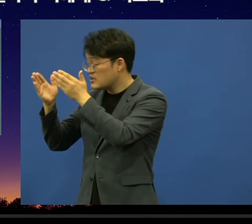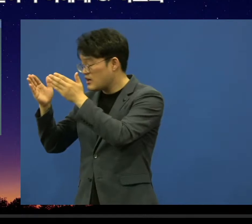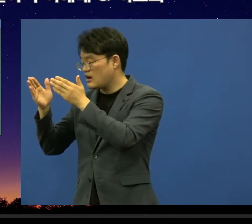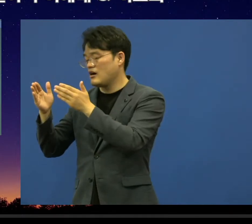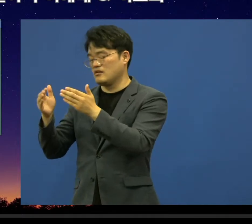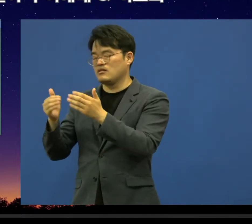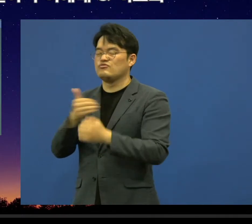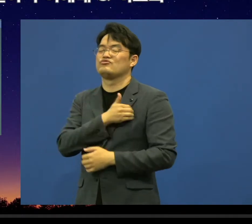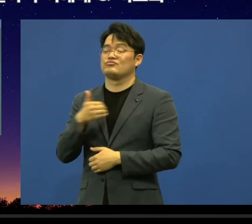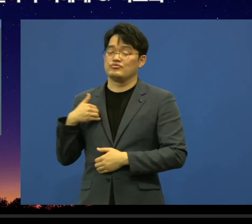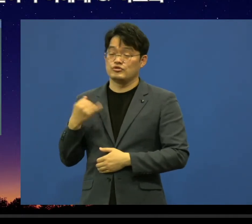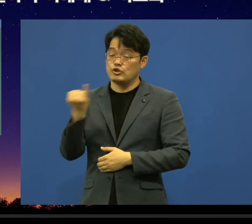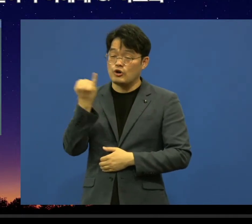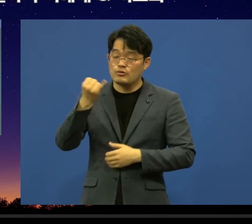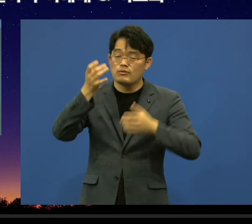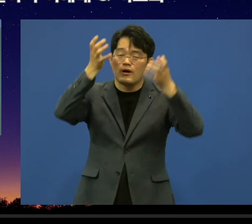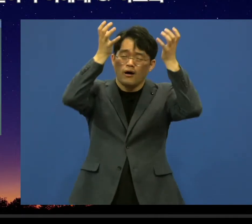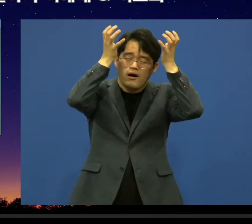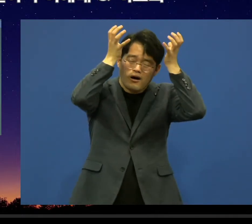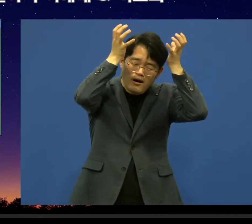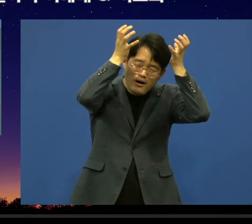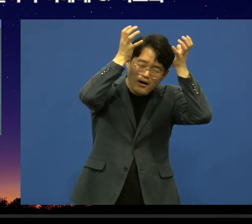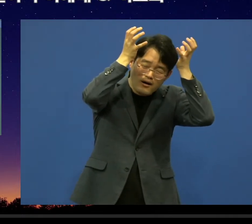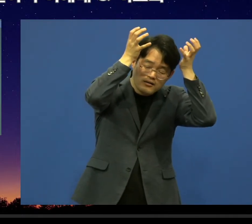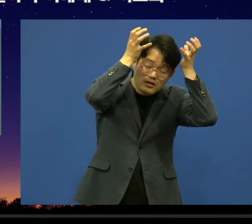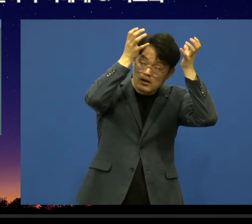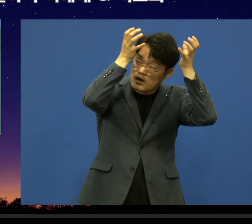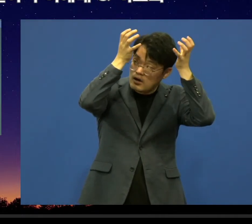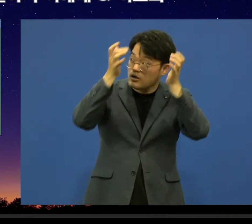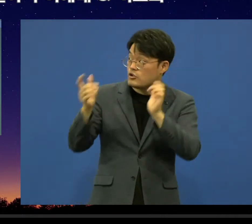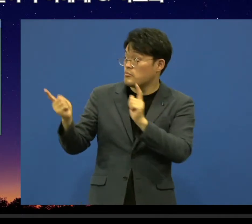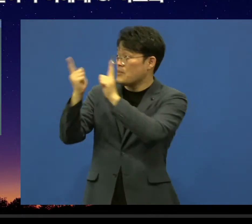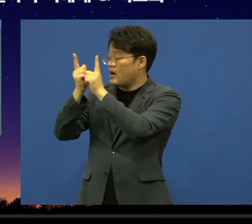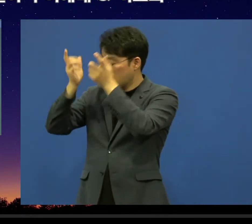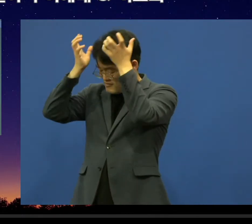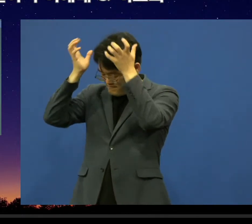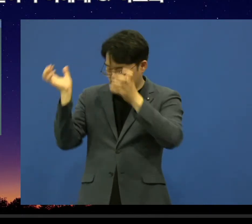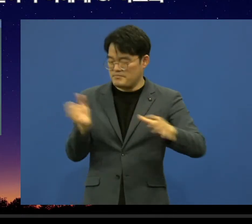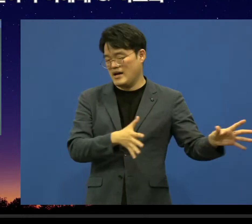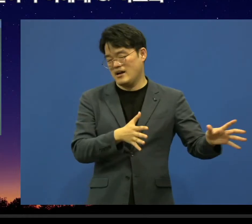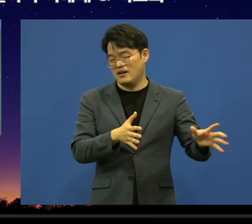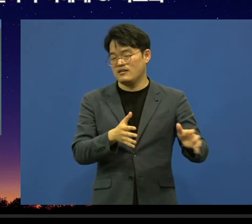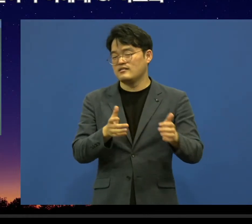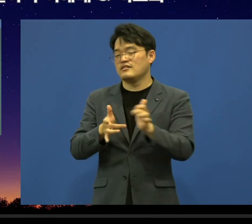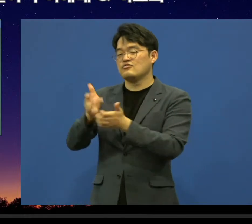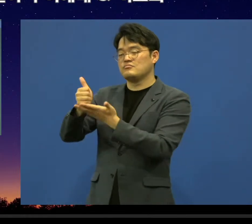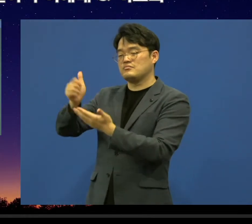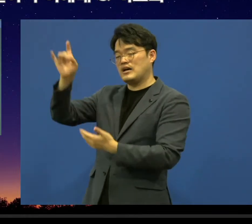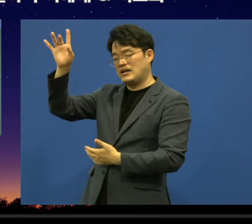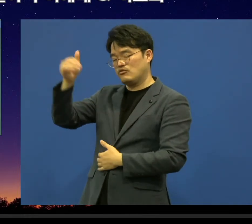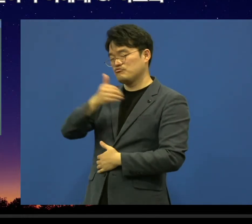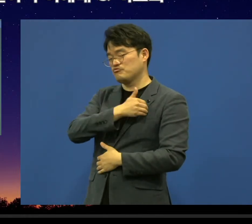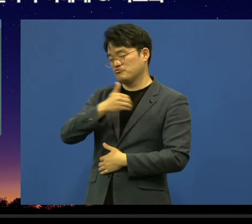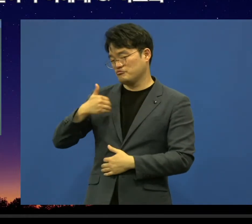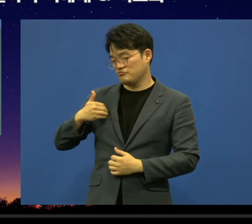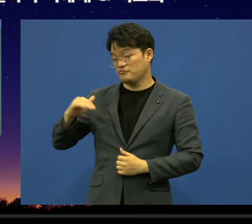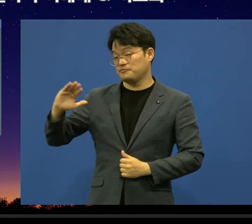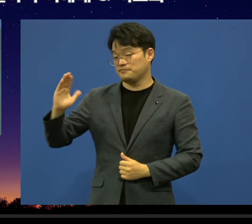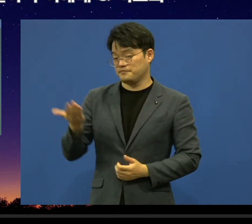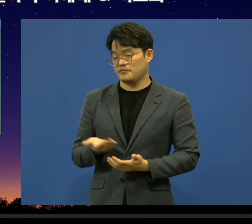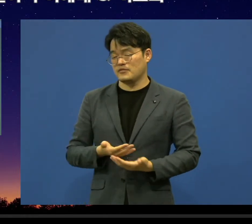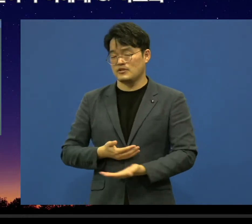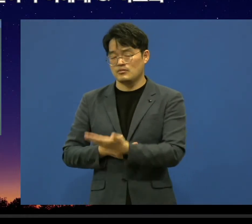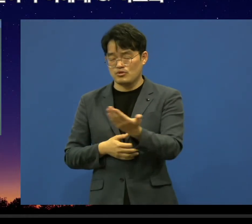충분한 것입니다. 오늘 우리에게 있는 크고 작은 문제들이 있으니까 그 문제 뒤에 있는